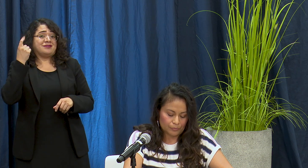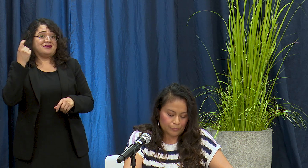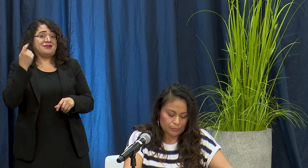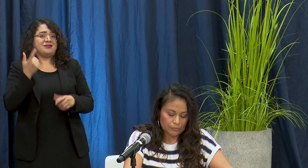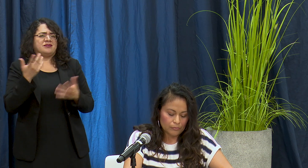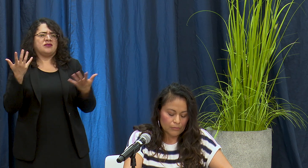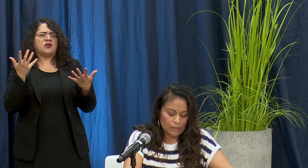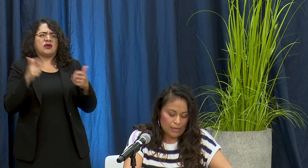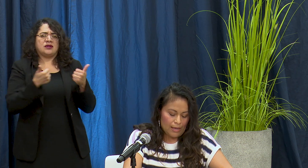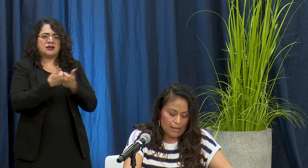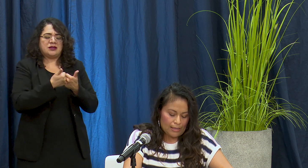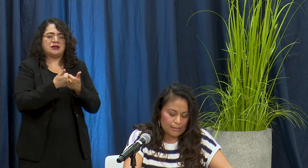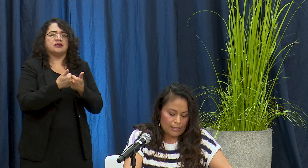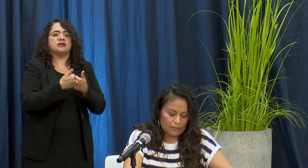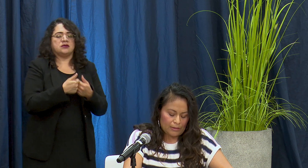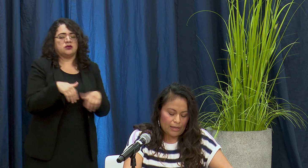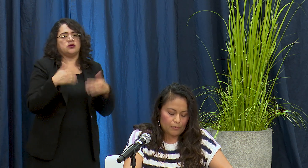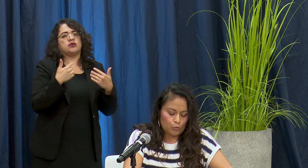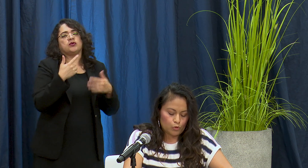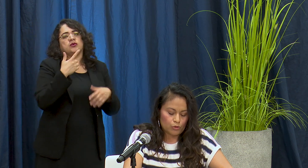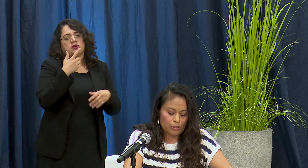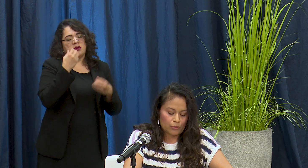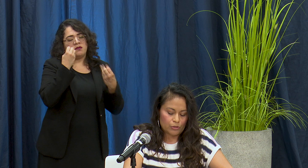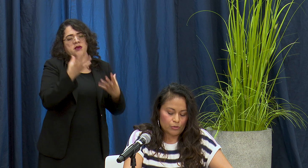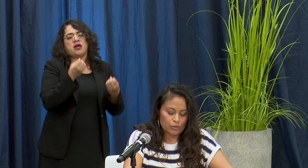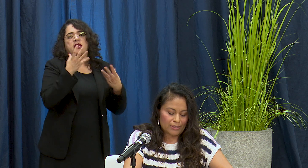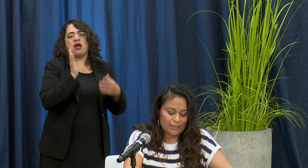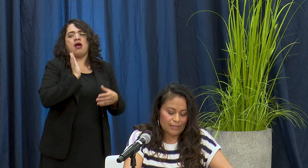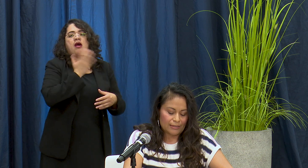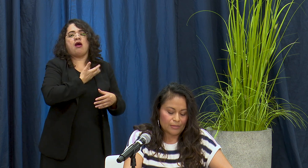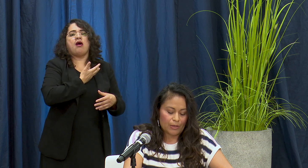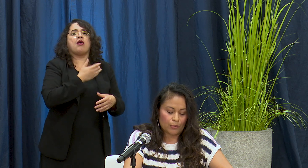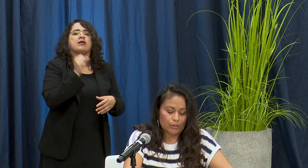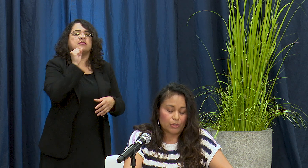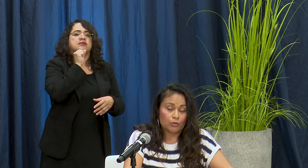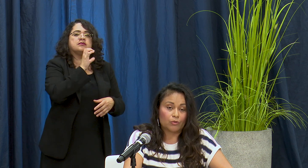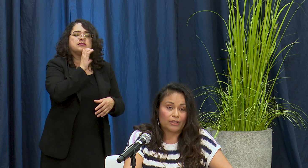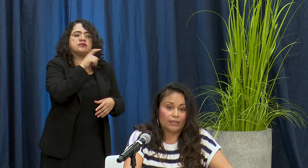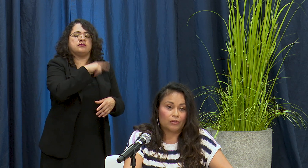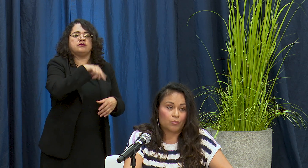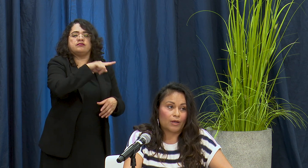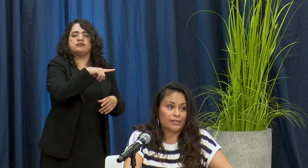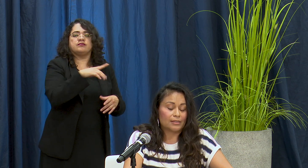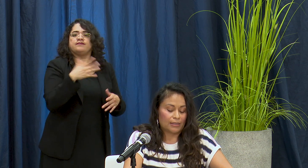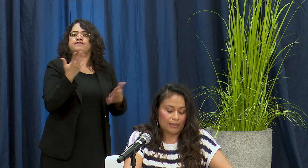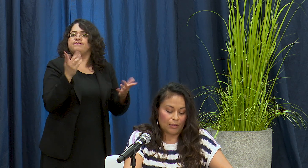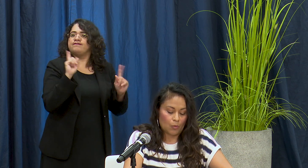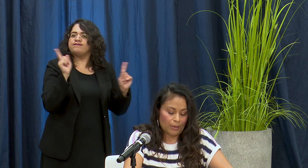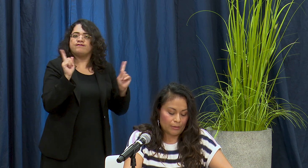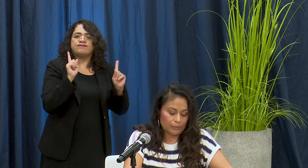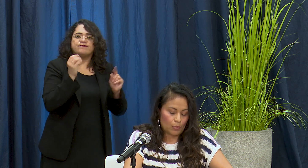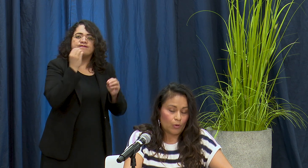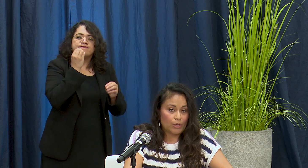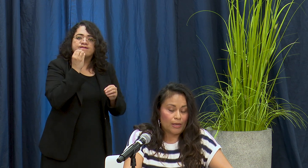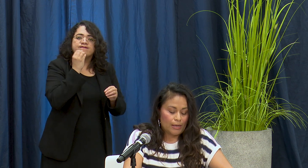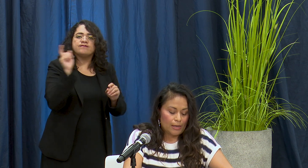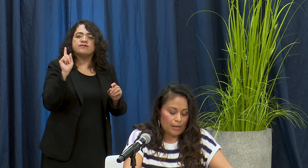emergencia es que muchos de nuestros residentes mayores no tienen lugares de ir a